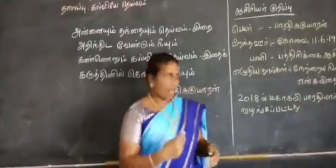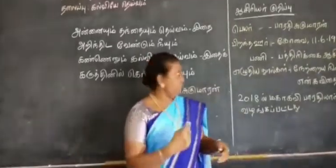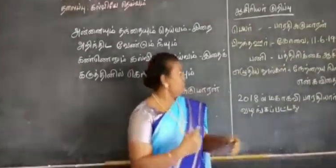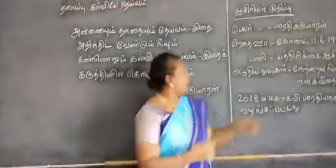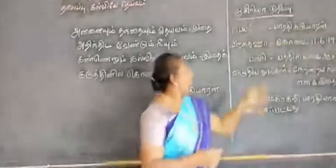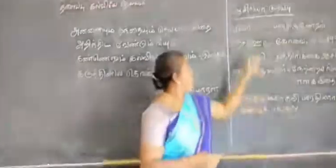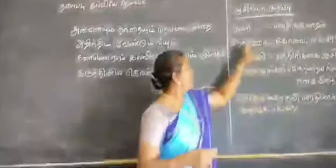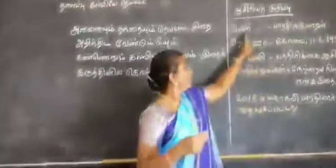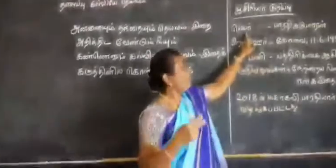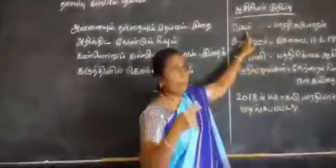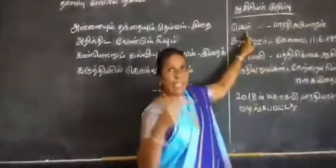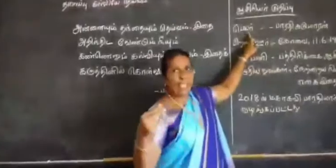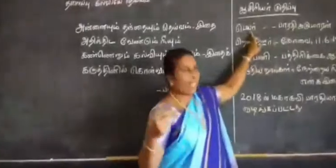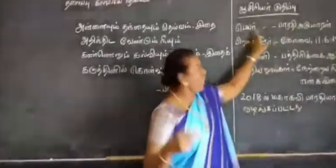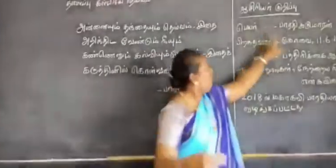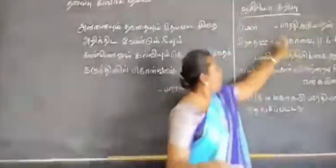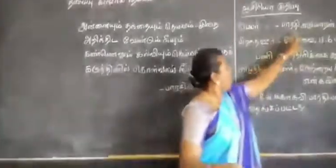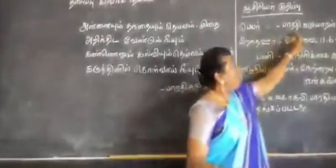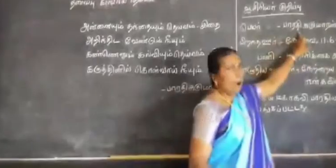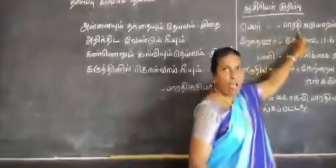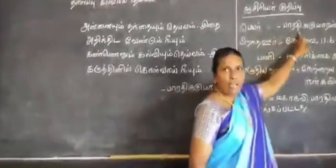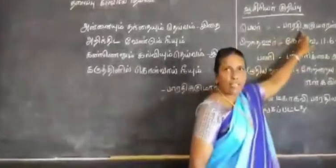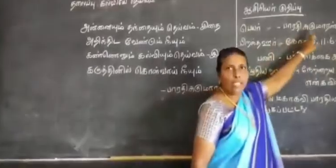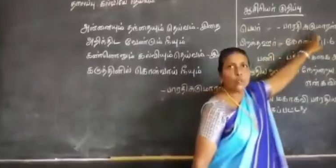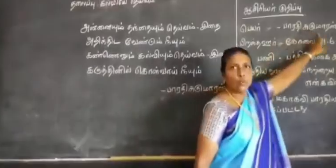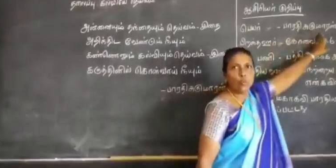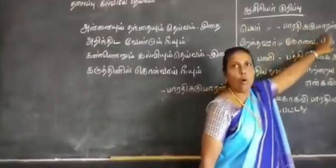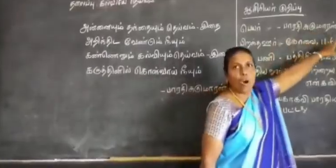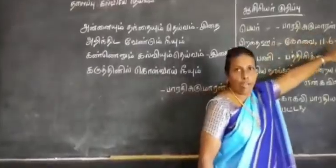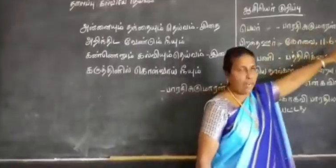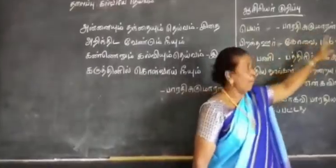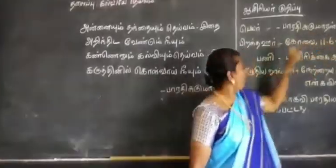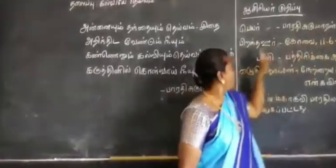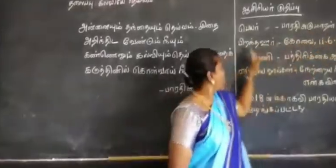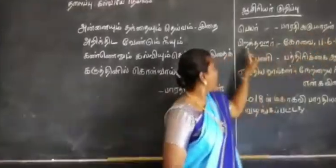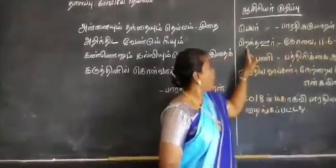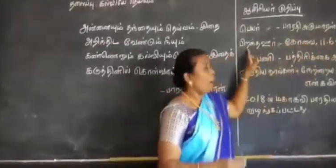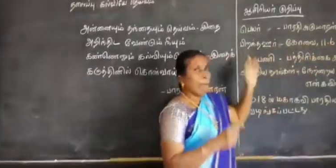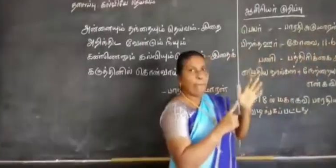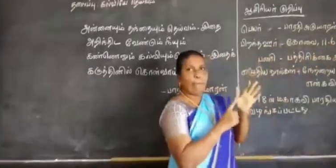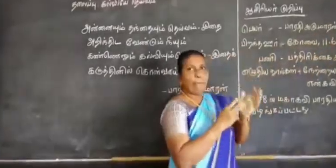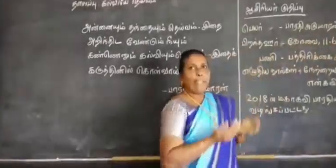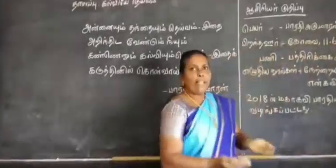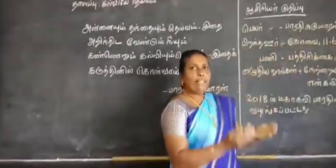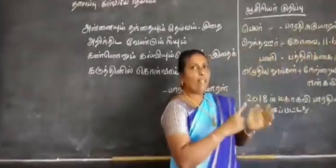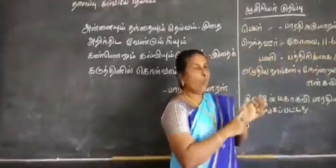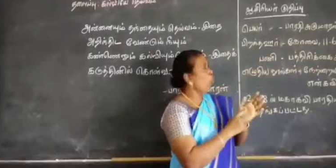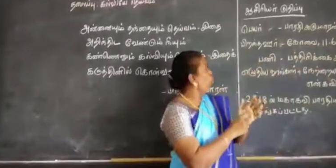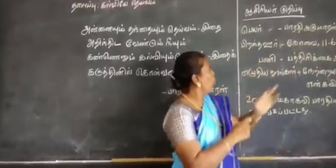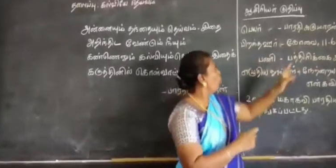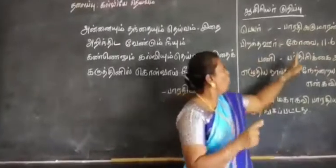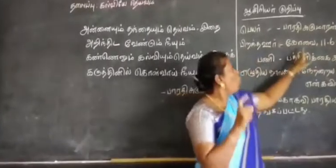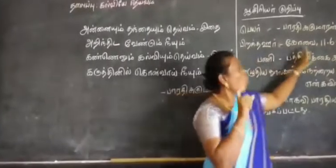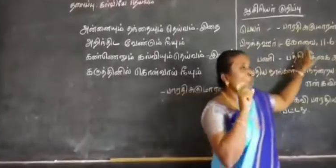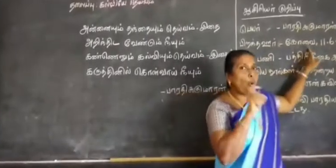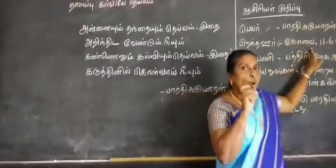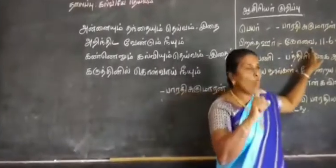பாரு. பெயர் பாரதி சுகுமாரன். பிறந்த ஊர்